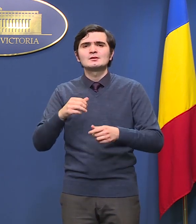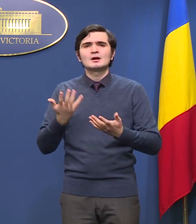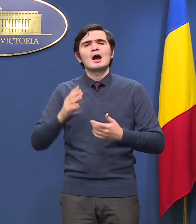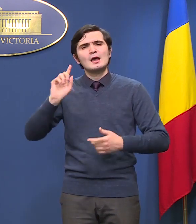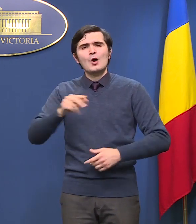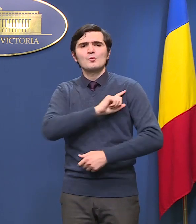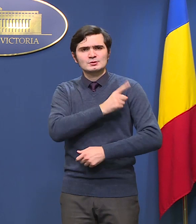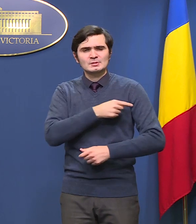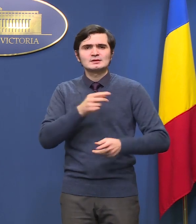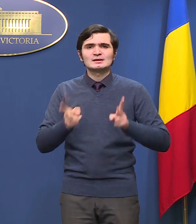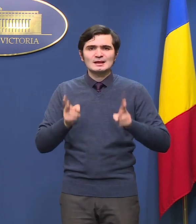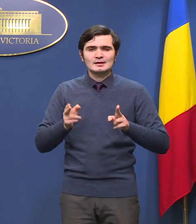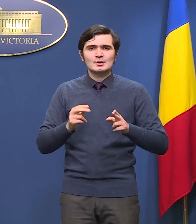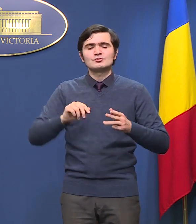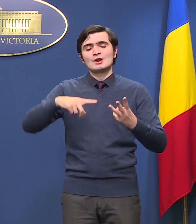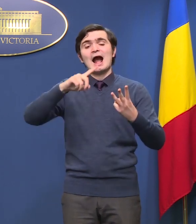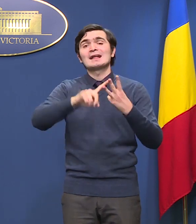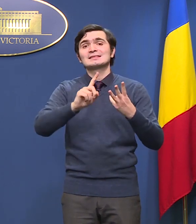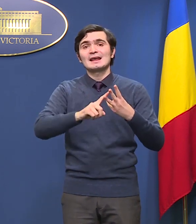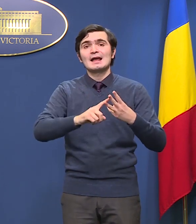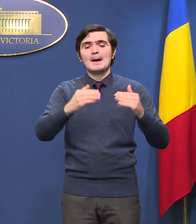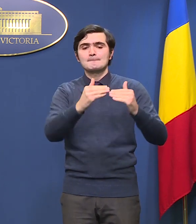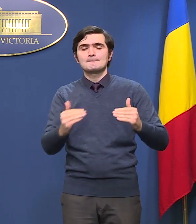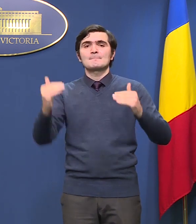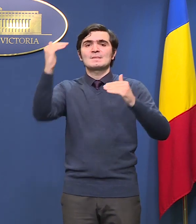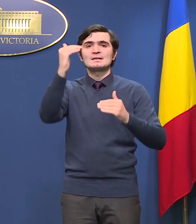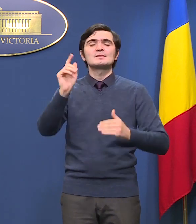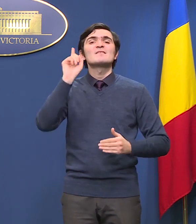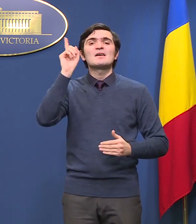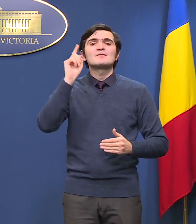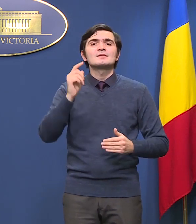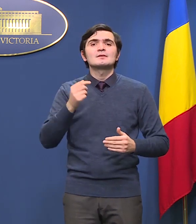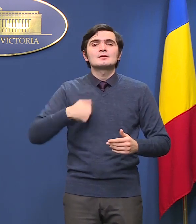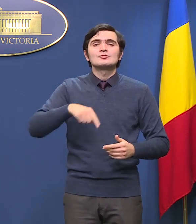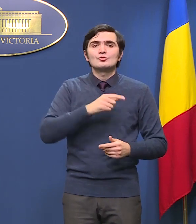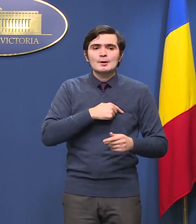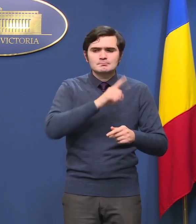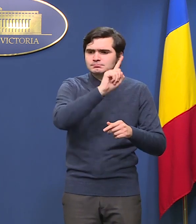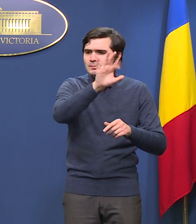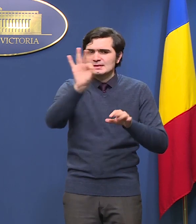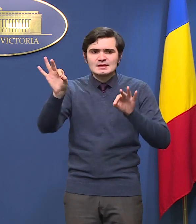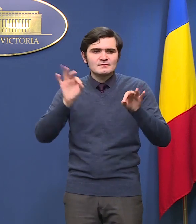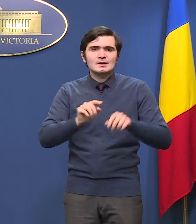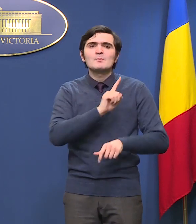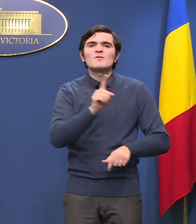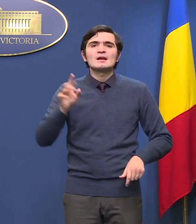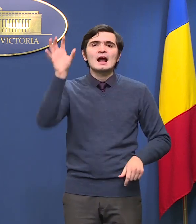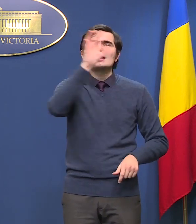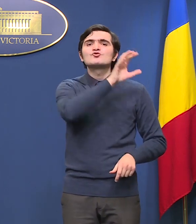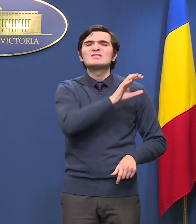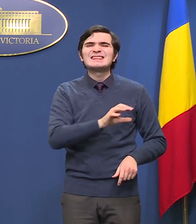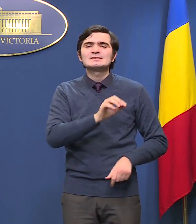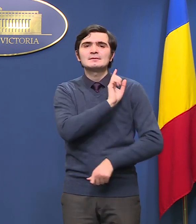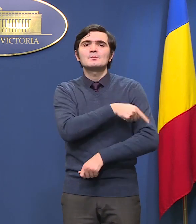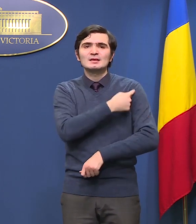de a trata și, de asemenea, pregătim a treia linie în care identificăm în fiecare județ spitale care să fie dedicate